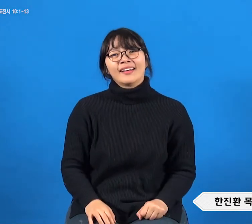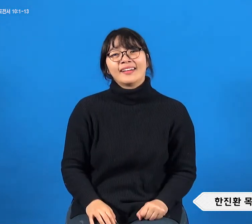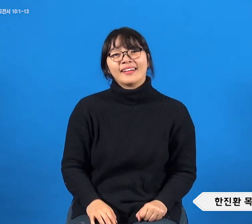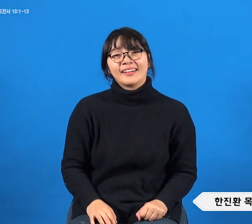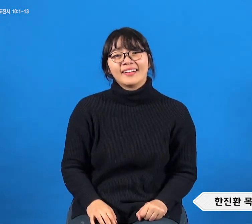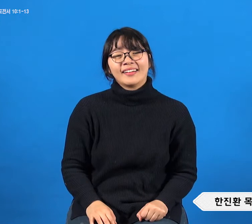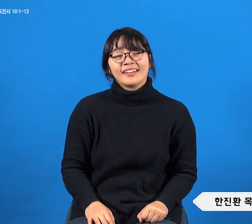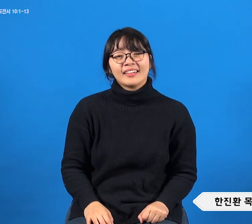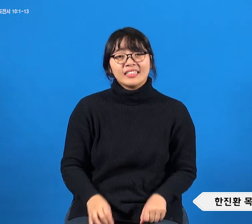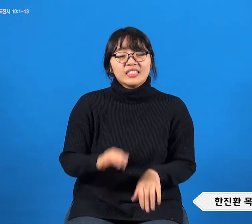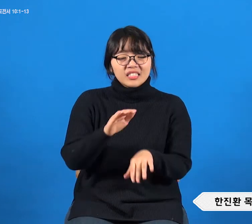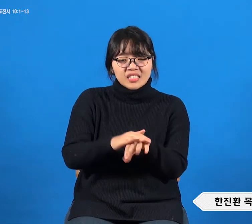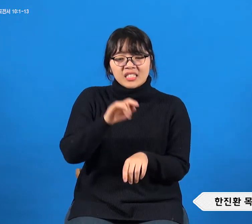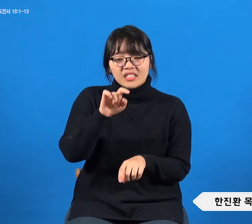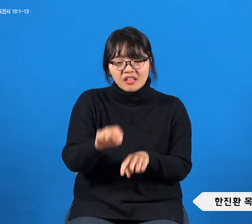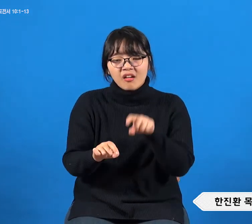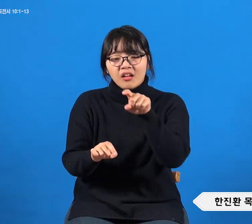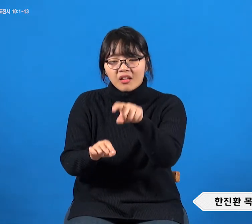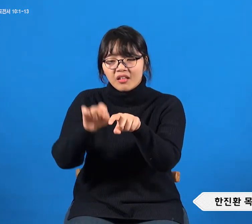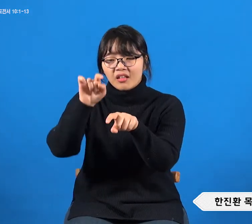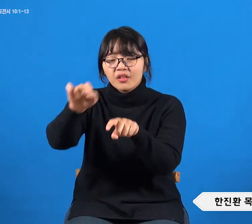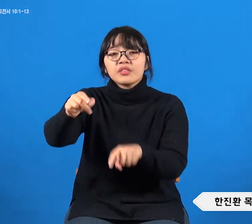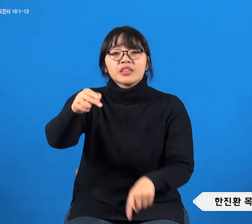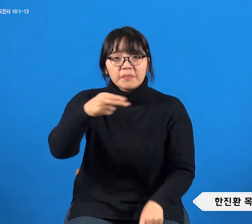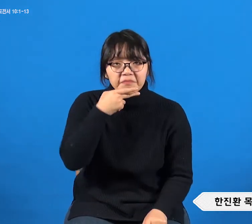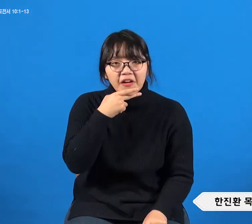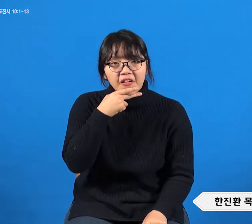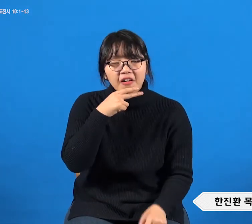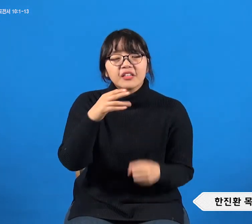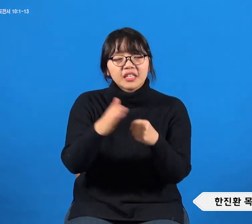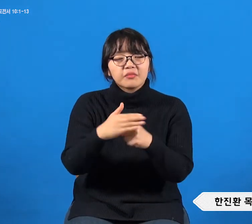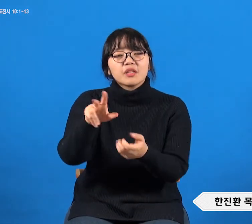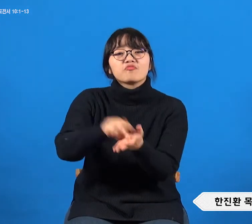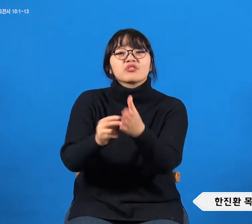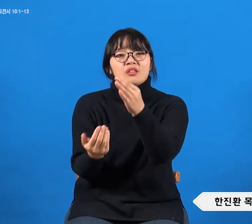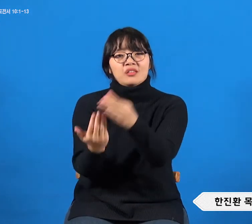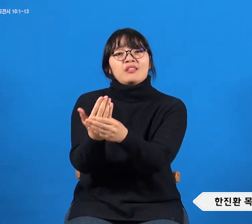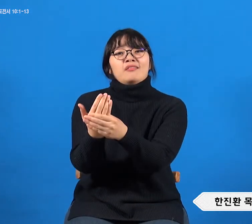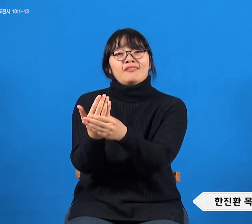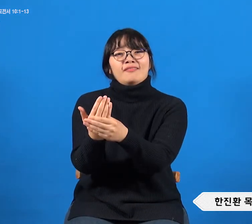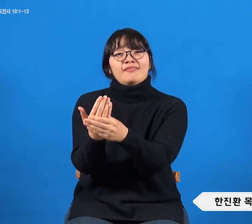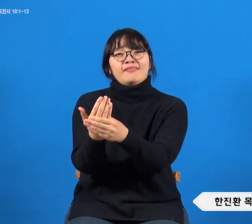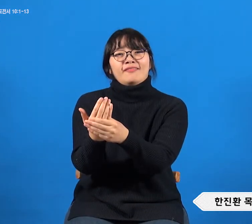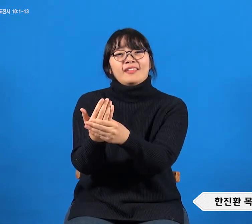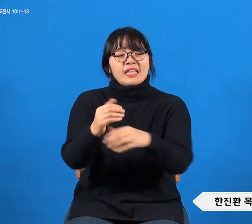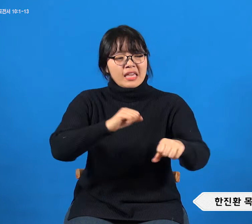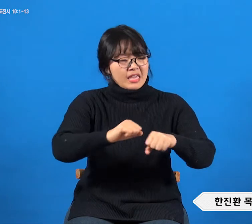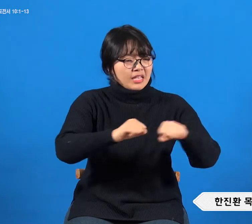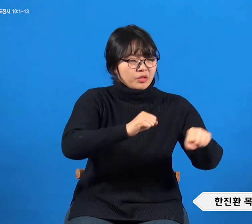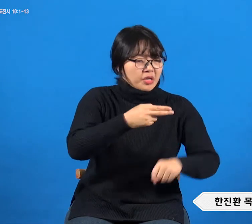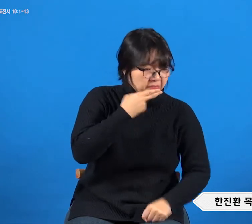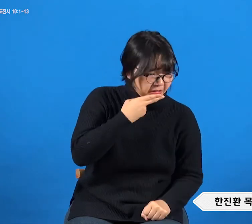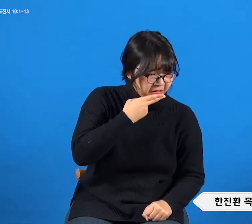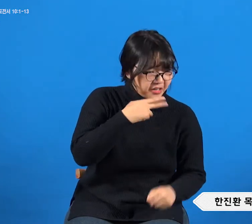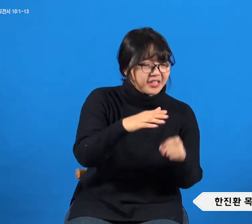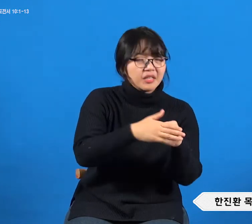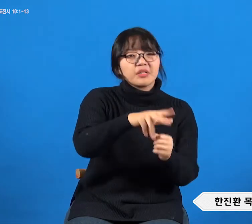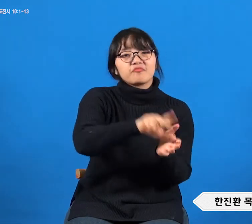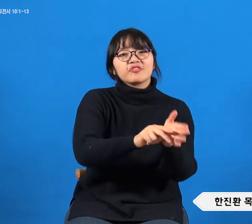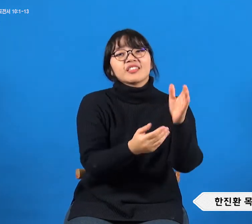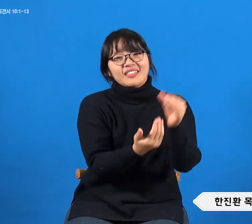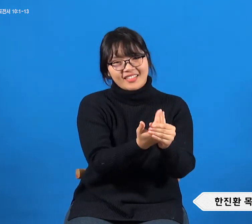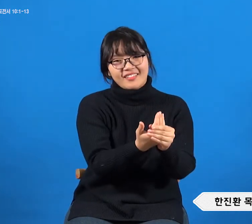아닙니다. 실천을 안 해서 문제가 생기죠. 한마디라도 실천을 안 해서, 행동을 안 해서